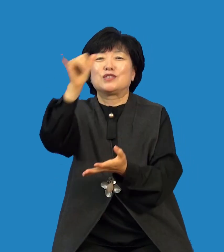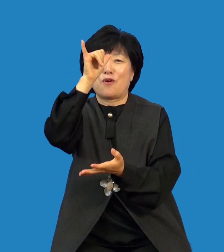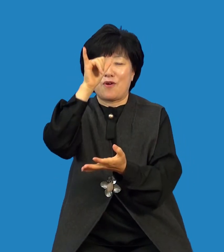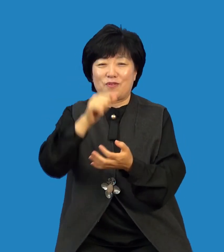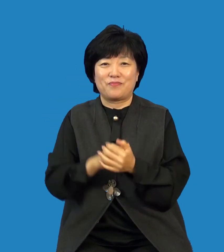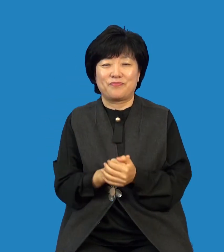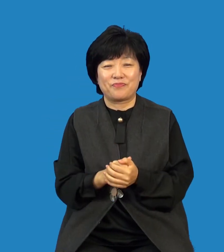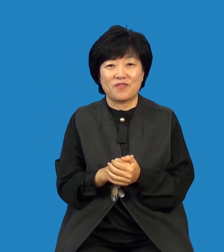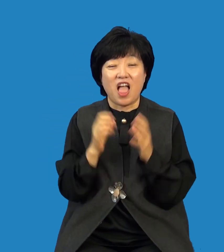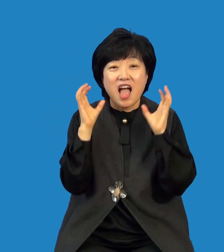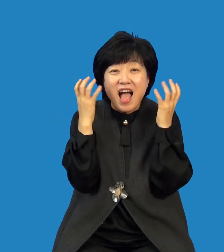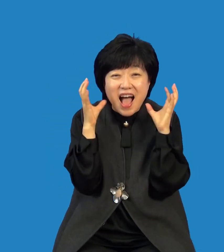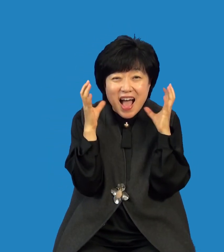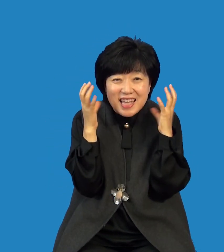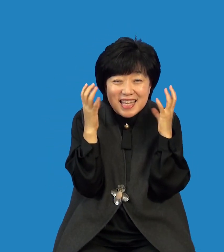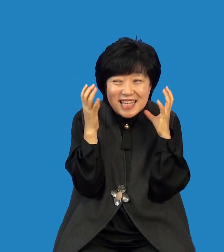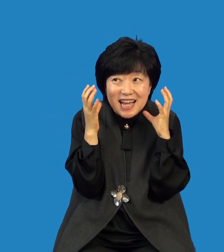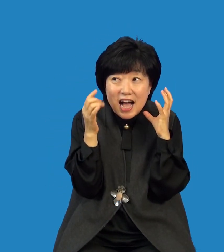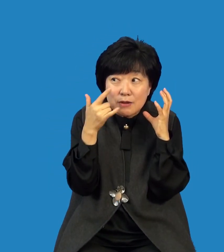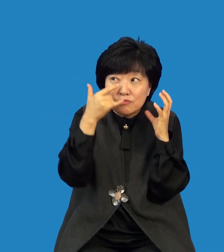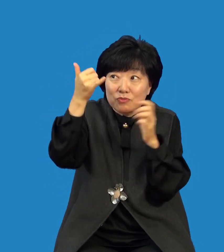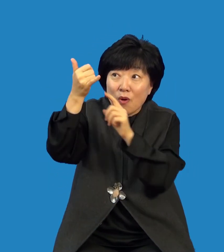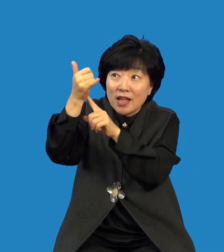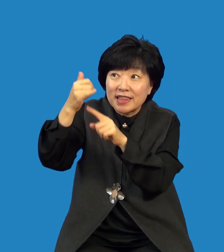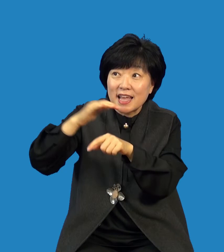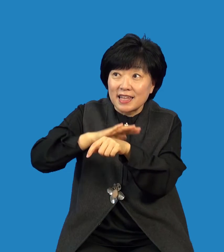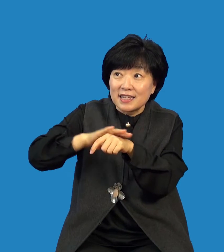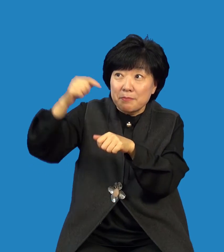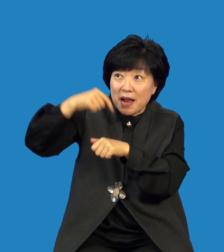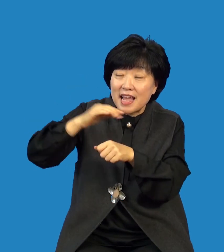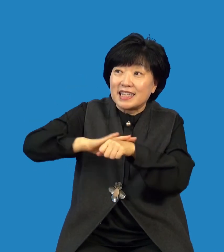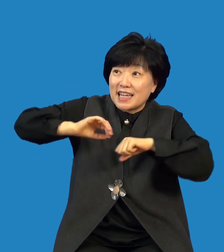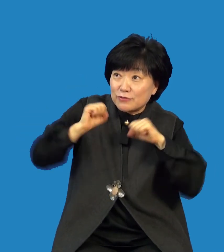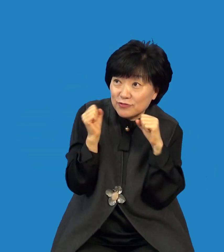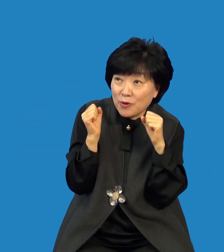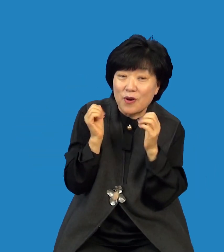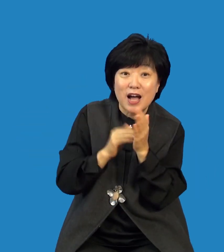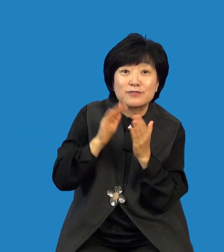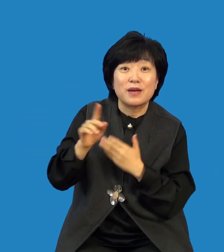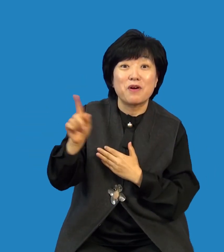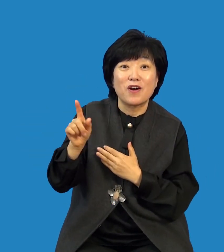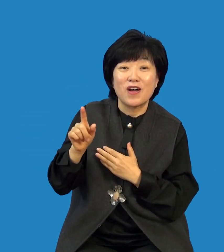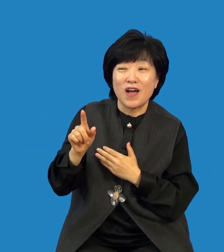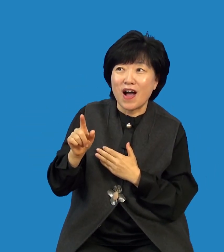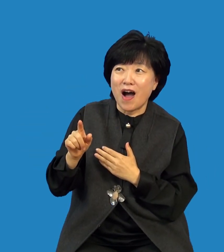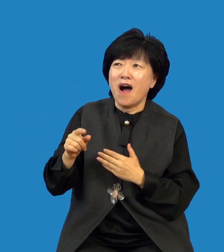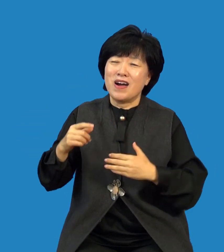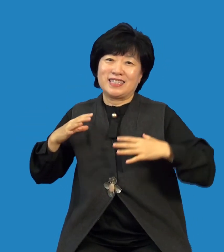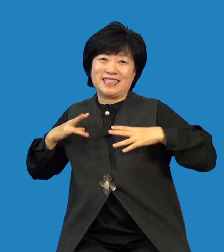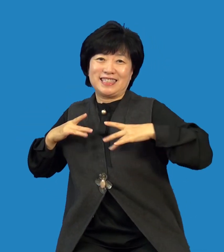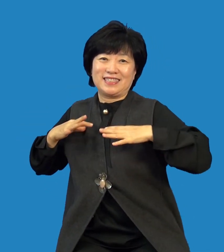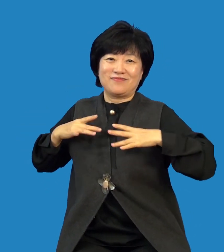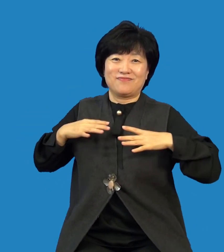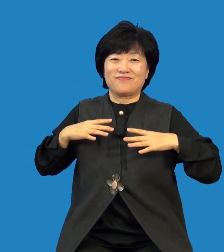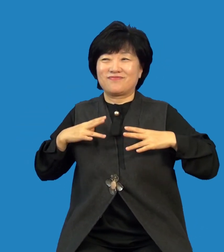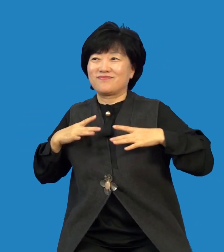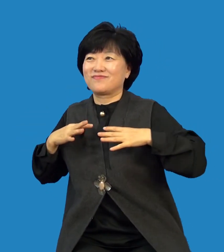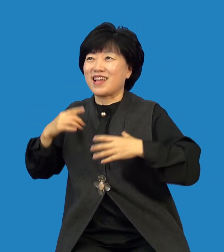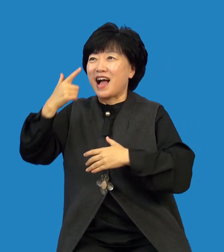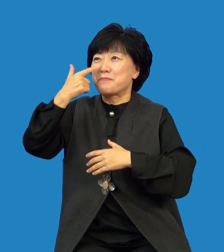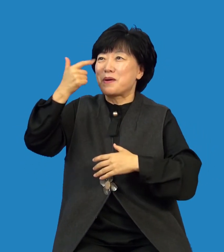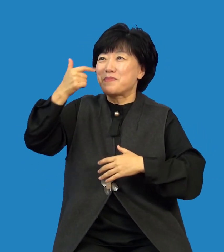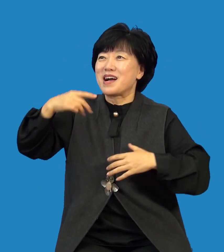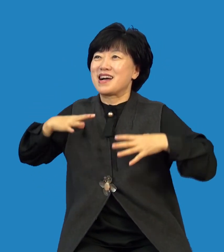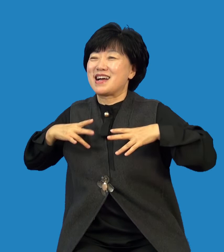어린 아이들도 뭔가 부모님에게 자랑하고 싶은 게 있으면 이제 학교를 가서 시험을 봤는데 100점을 받았다든지 뭐 약간 뭔가 자랑하고